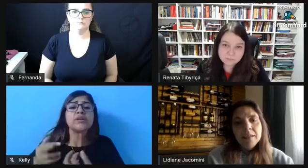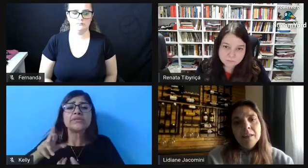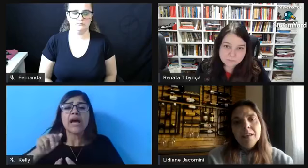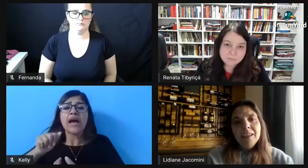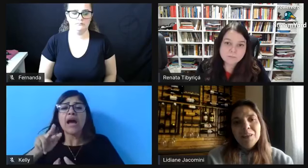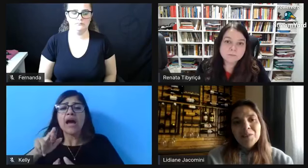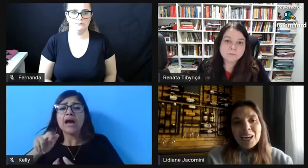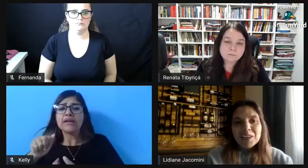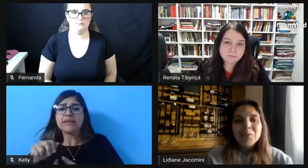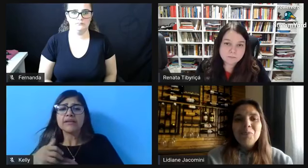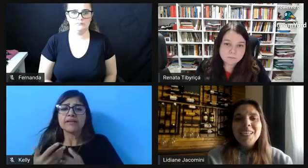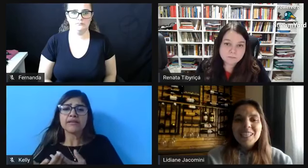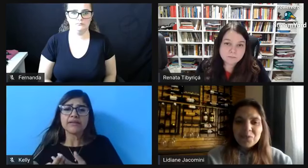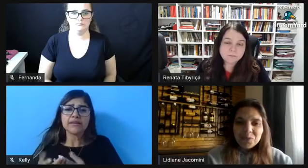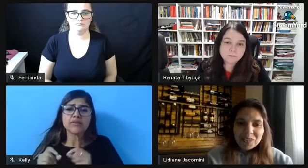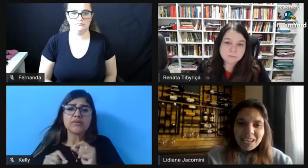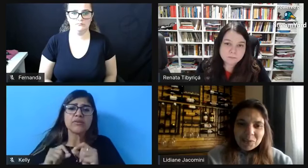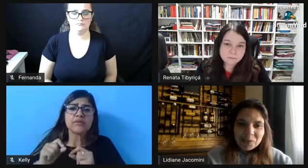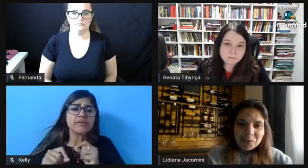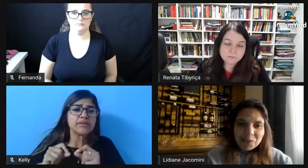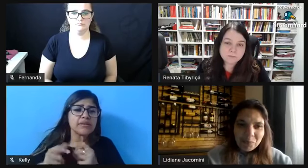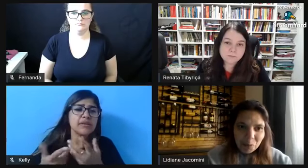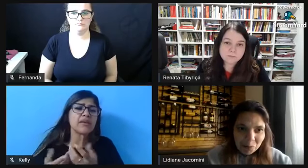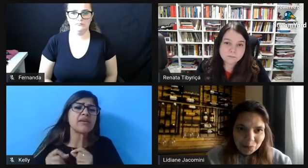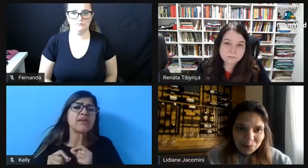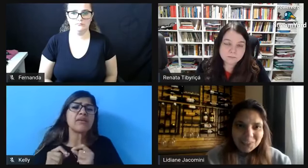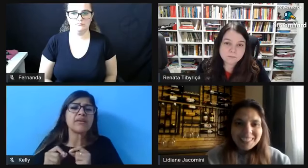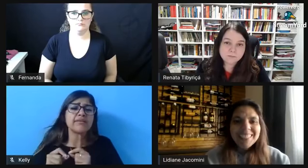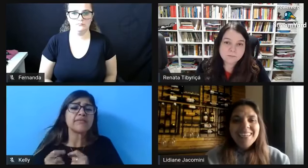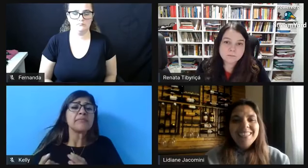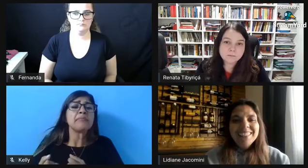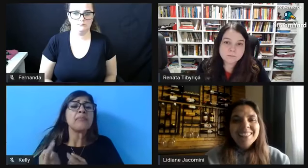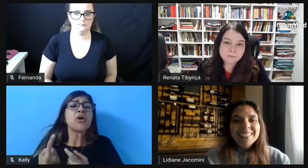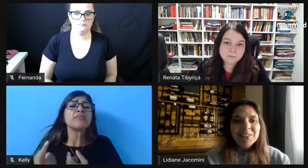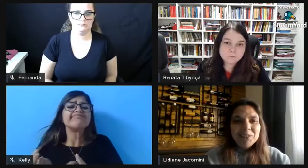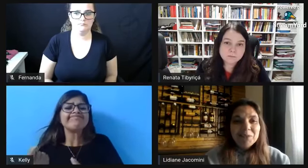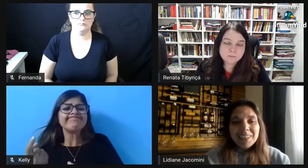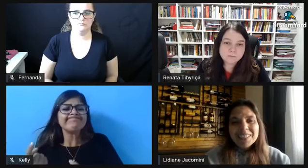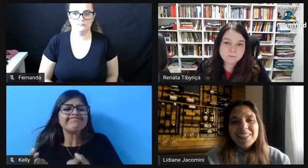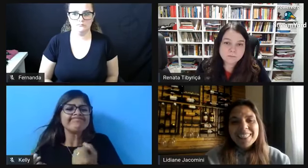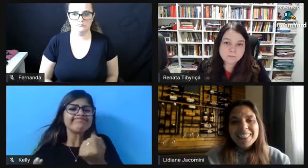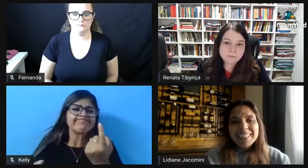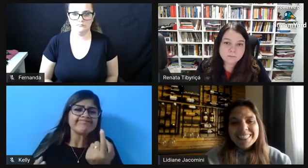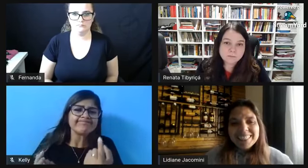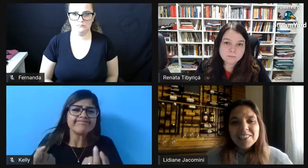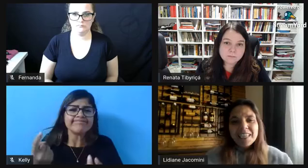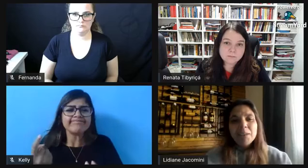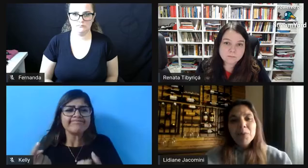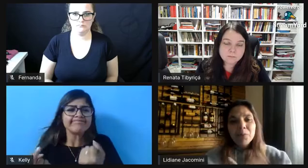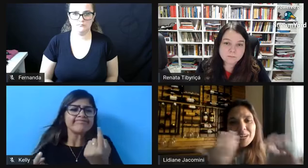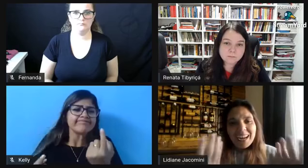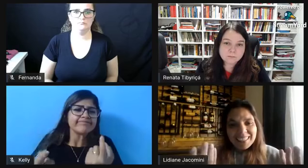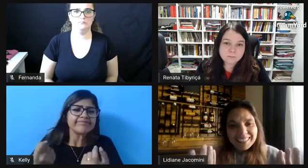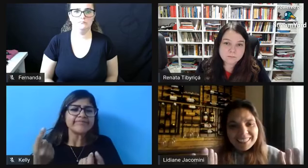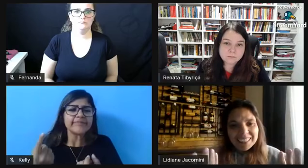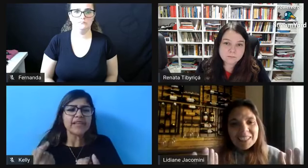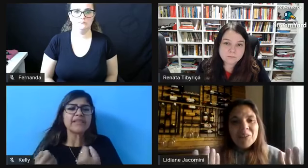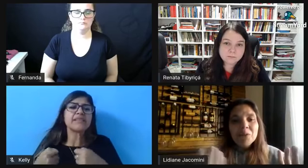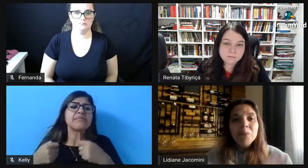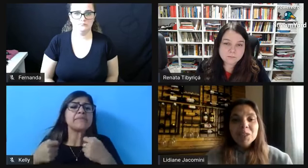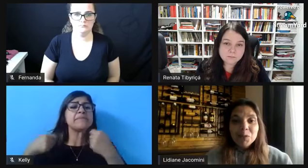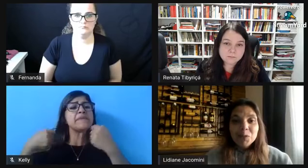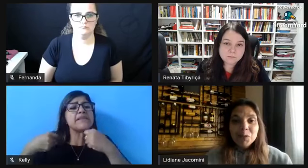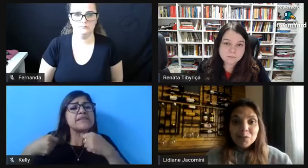rara. Os raros, como eles acham que os raros são poucos, ainda tem aquele universo ainda de ter que procurar